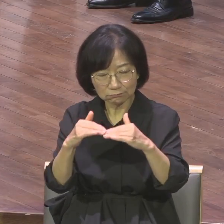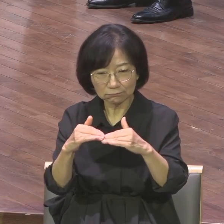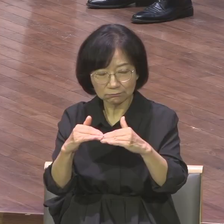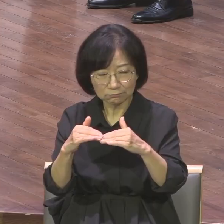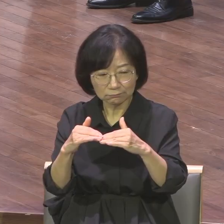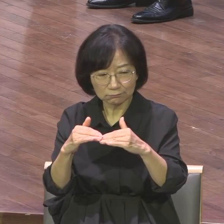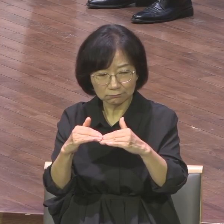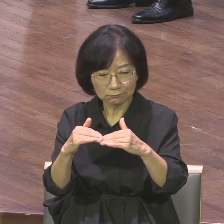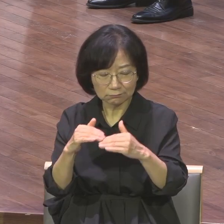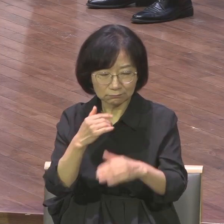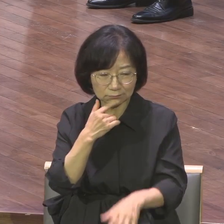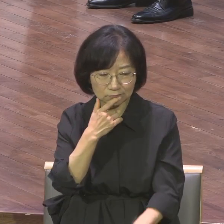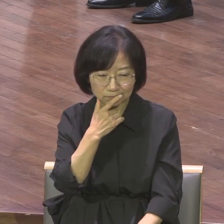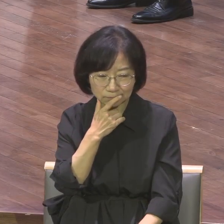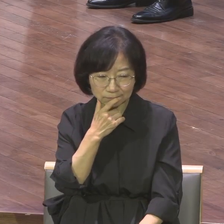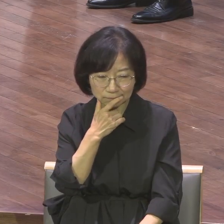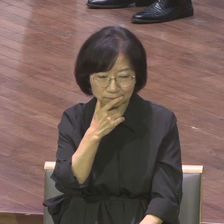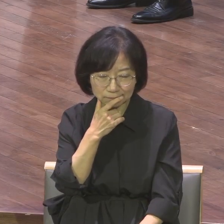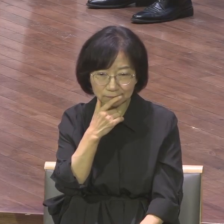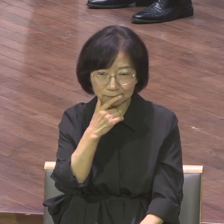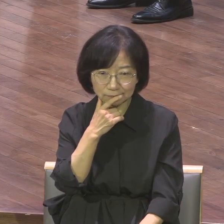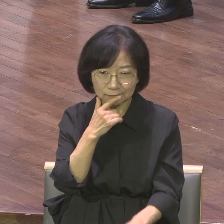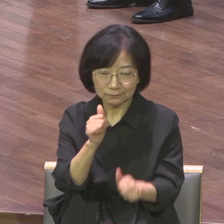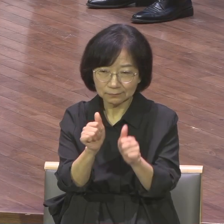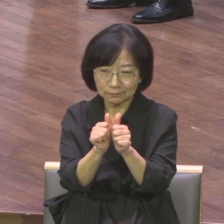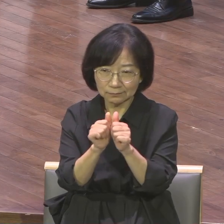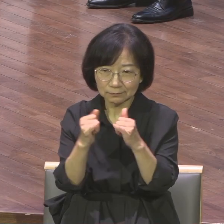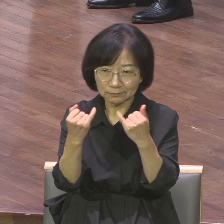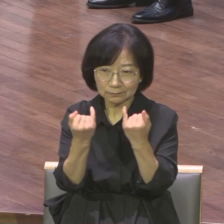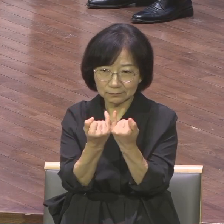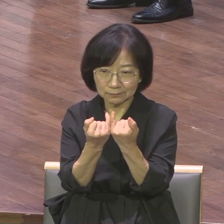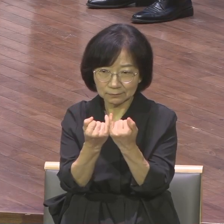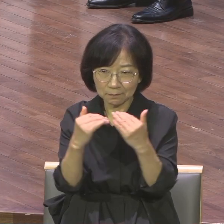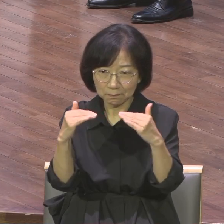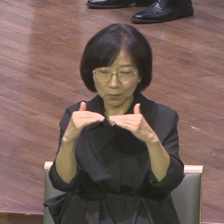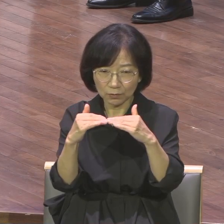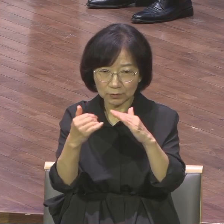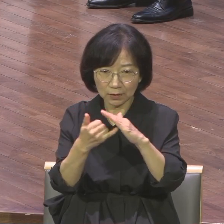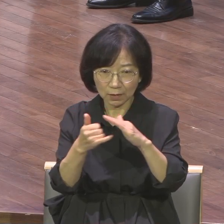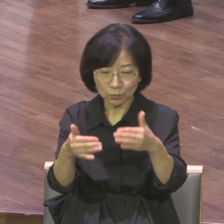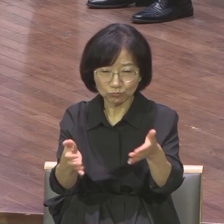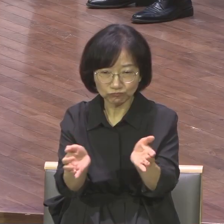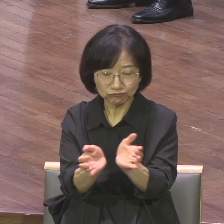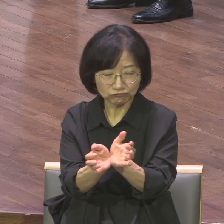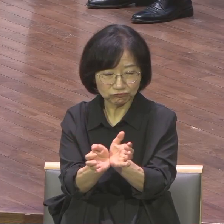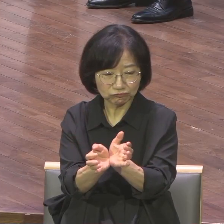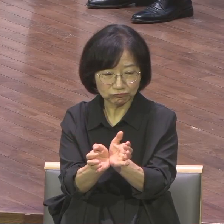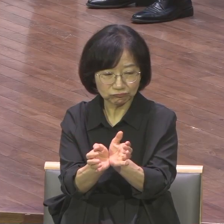이 성평등 가족부, 지금 이 동네 출신이 강서 지금